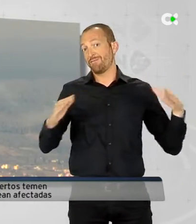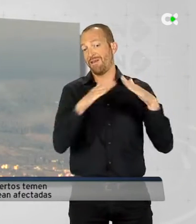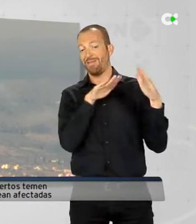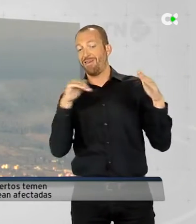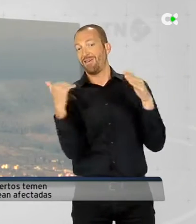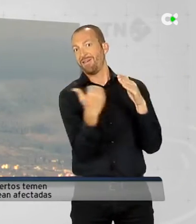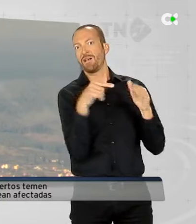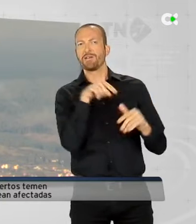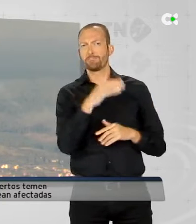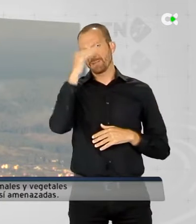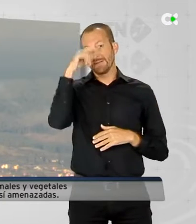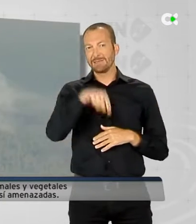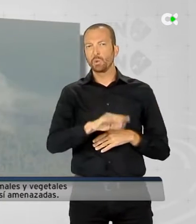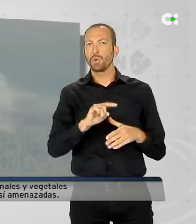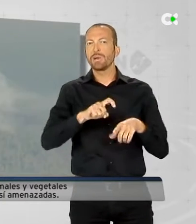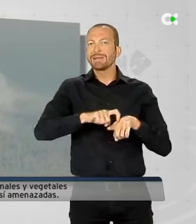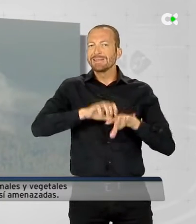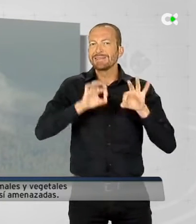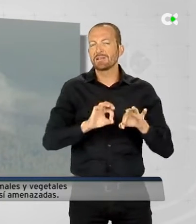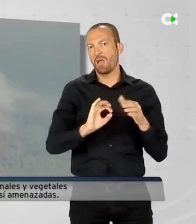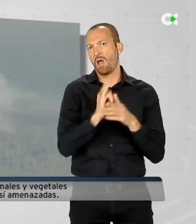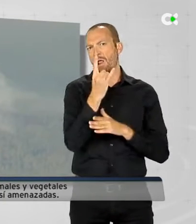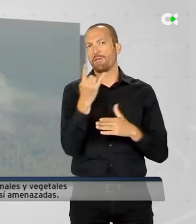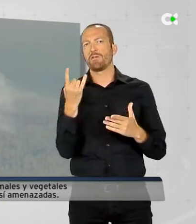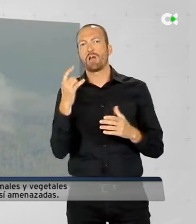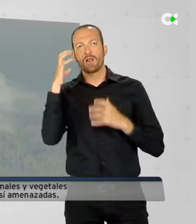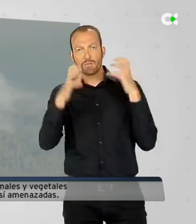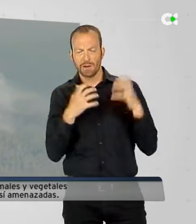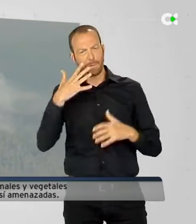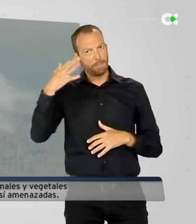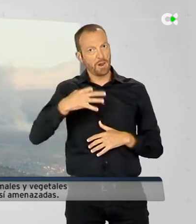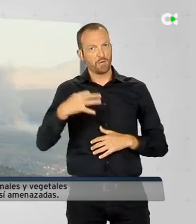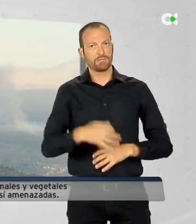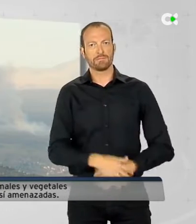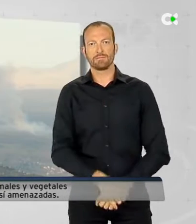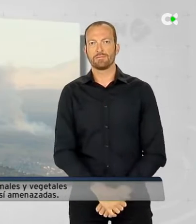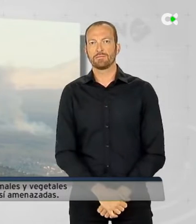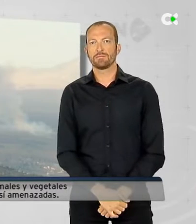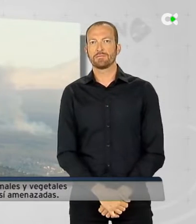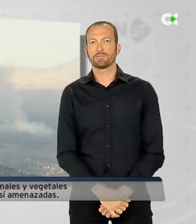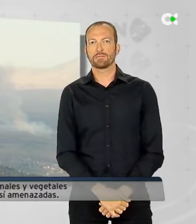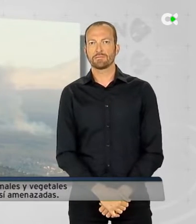temen que se vean afectadas especies animales y vegetales ya de por sí amenazadas.